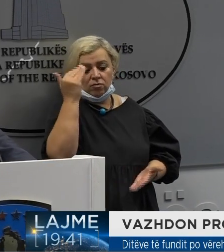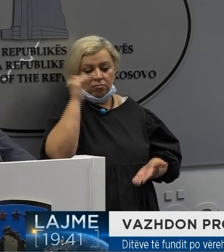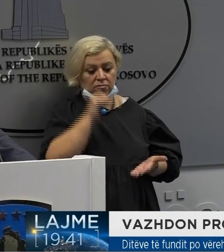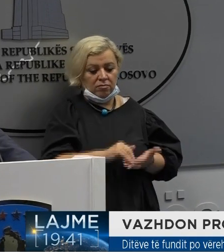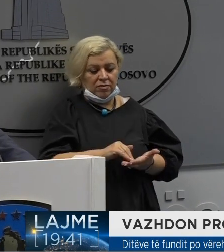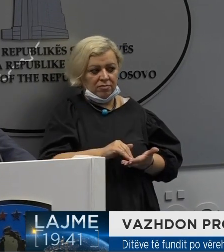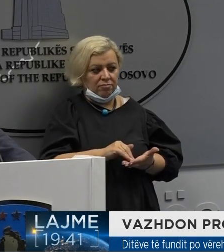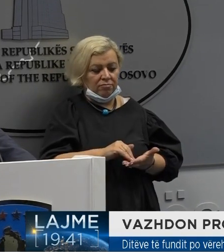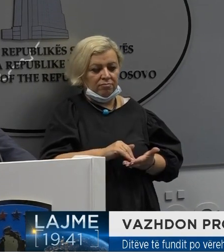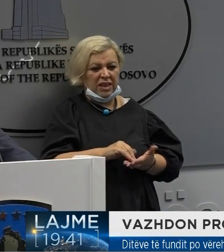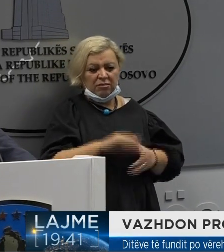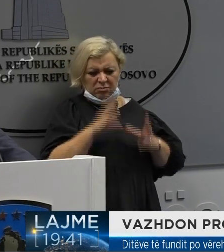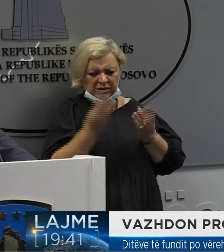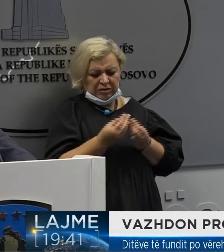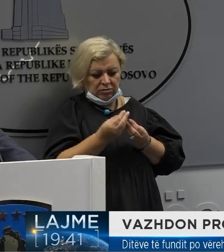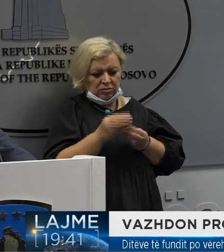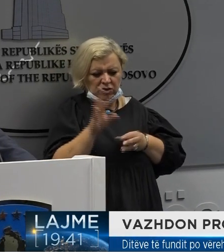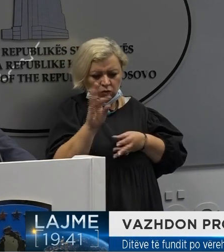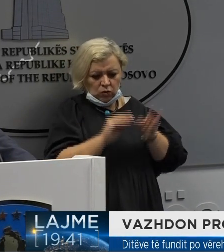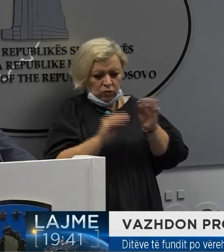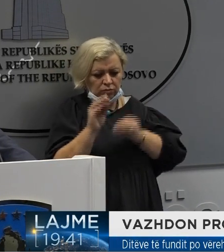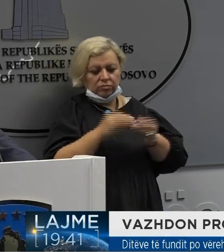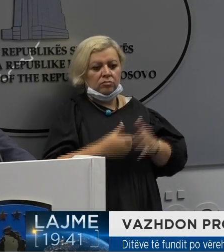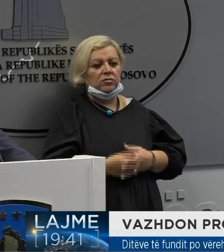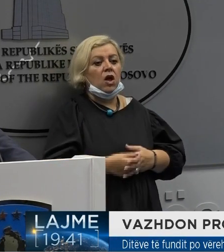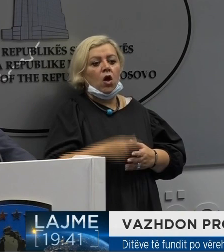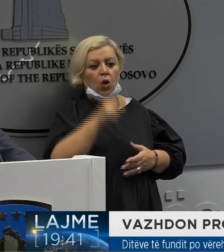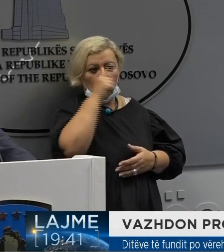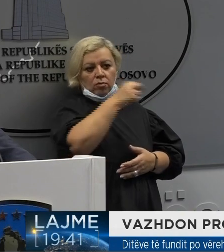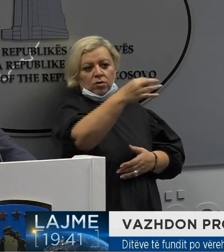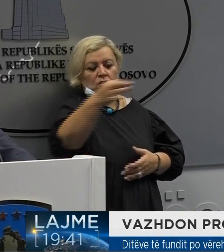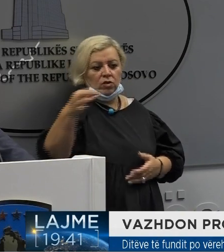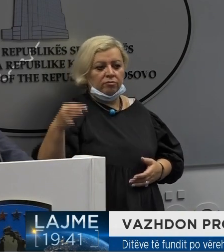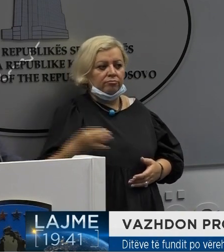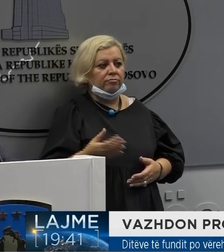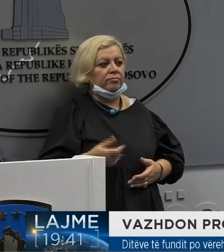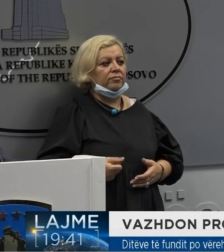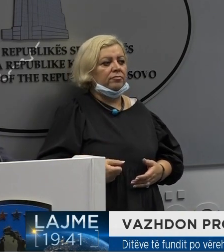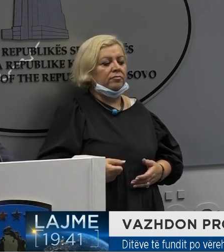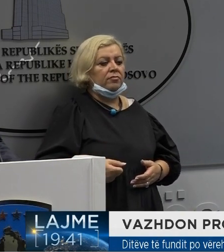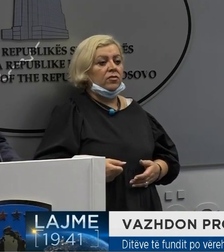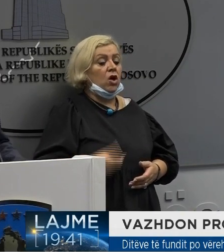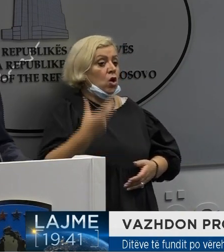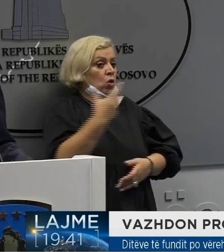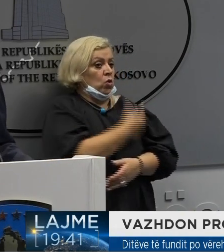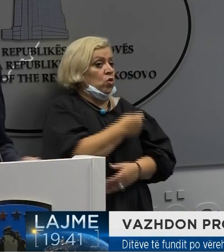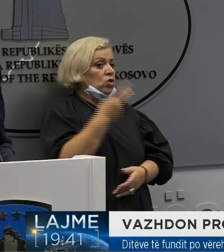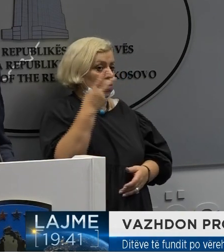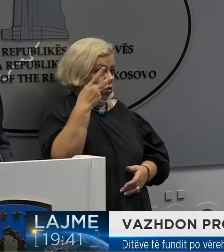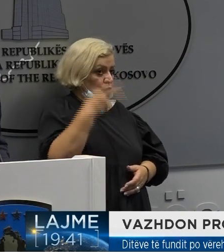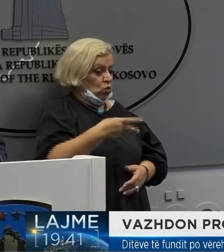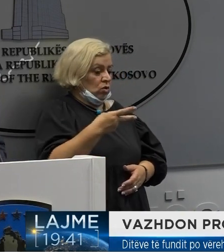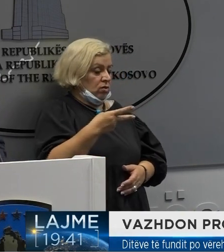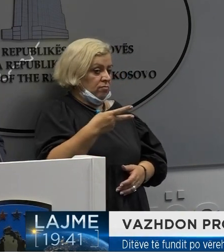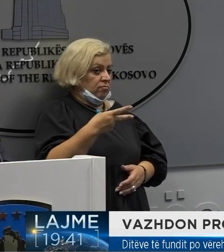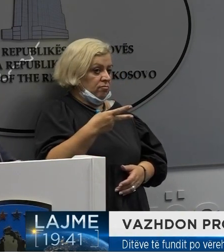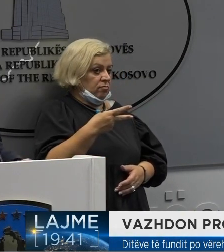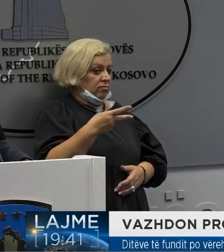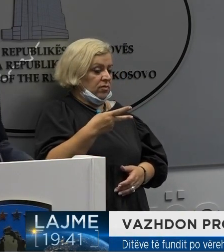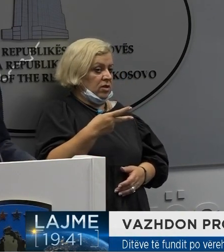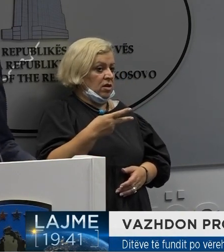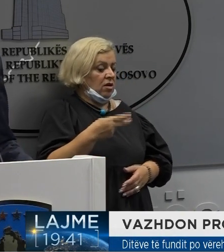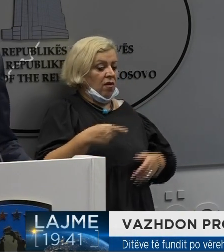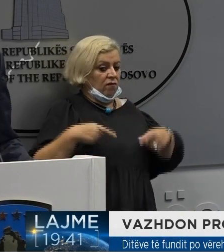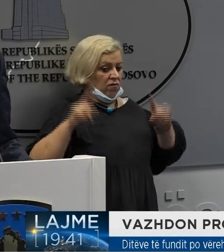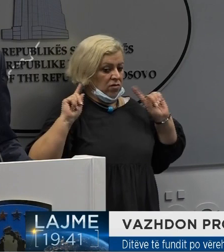132.438 vaksina AstraZeneca, përderisa rreth 55.000 doza të reja të kompanisë Pfizer do të vinë gjatë ditës së sotme.